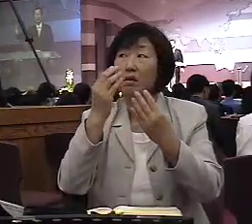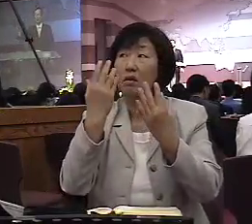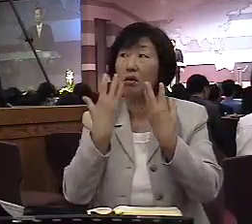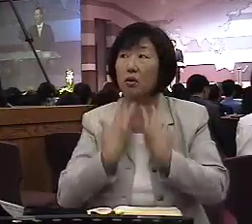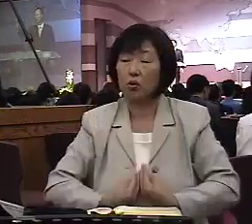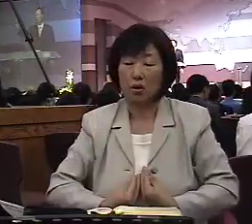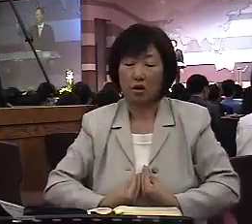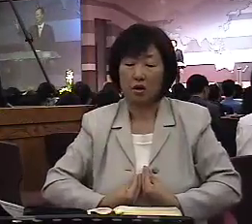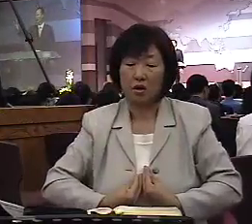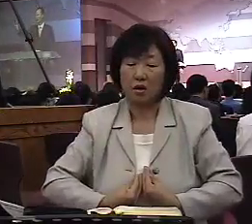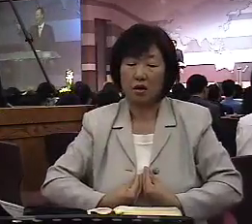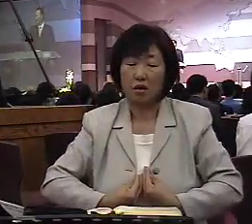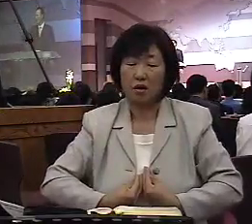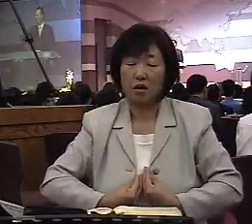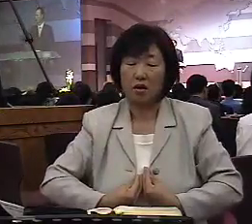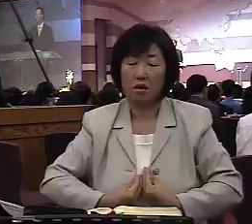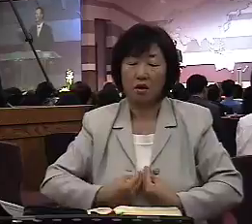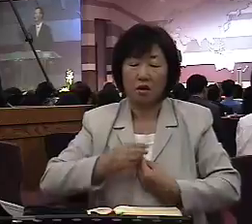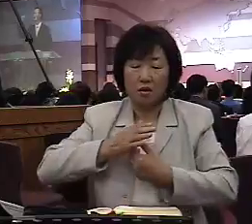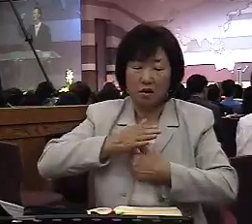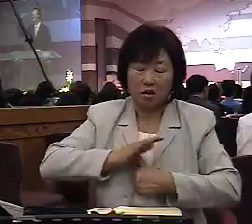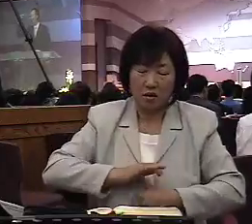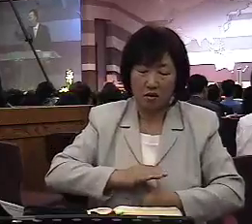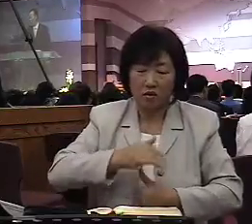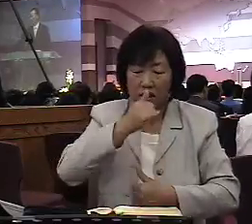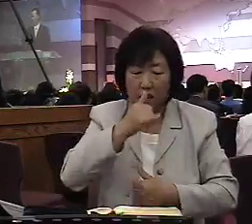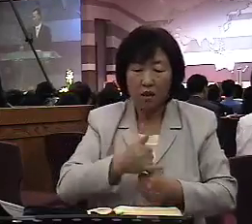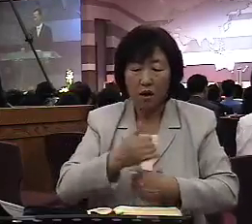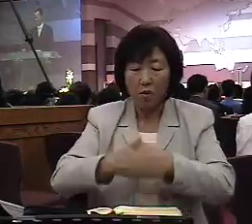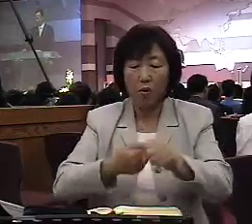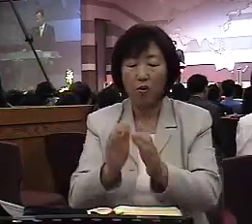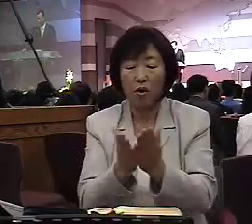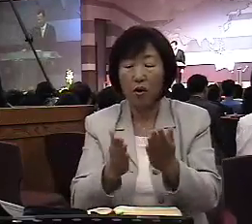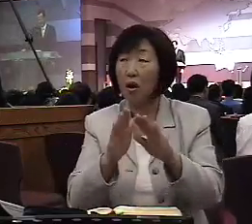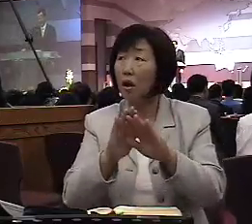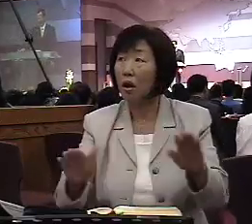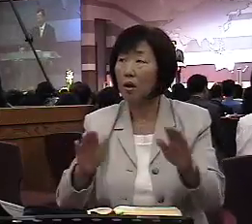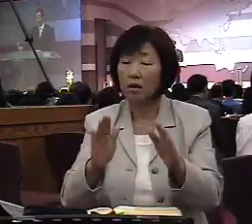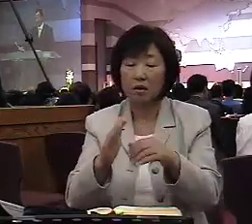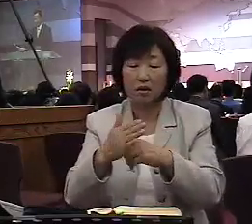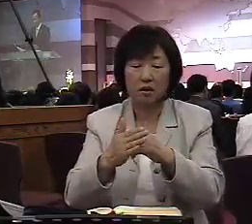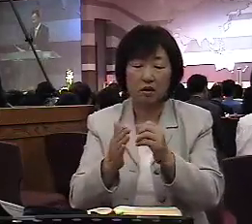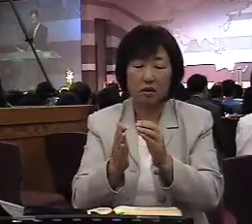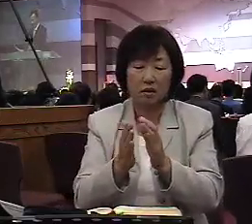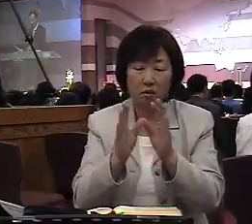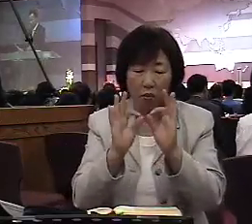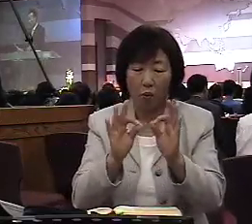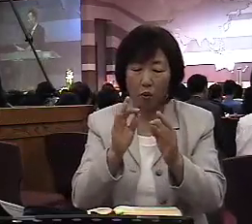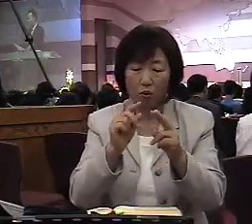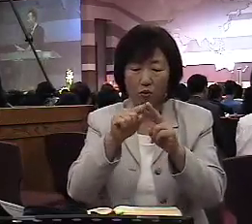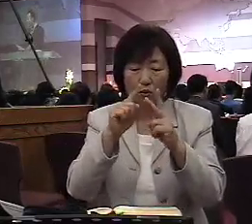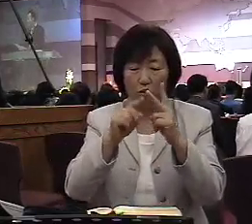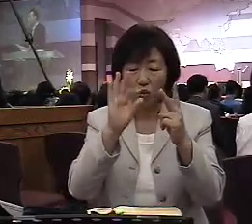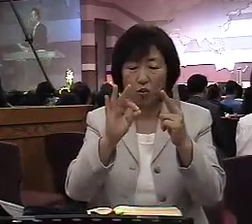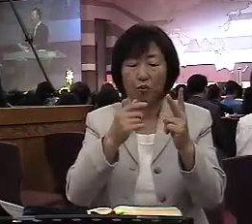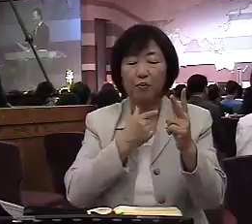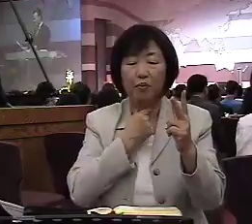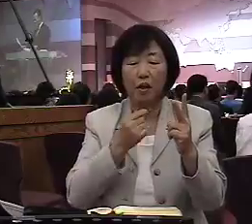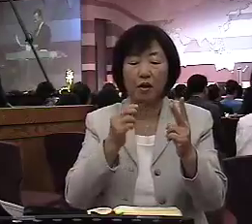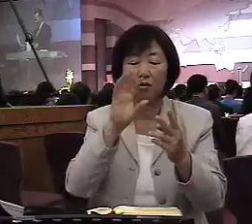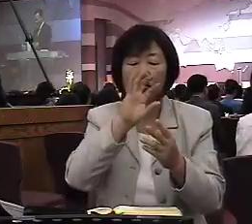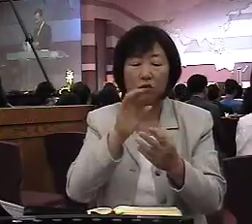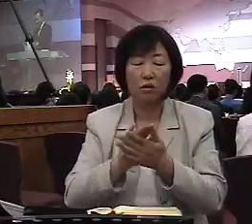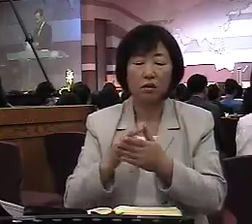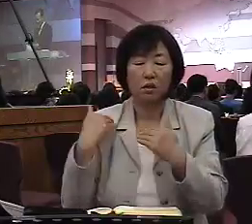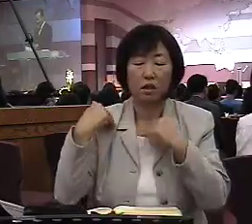수 있을까, 극복할 수 있을까, 본문을 통해 또한 그 해결책도 두 가지 보고 싶습니다. 먼저 우리가 훈련을 통해